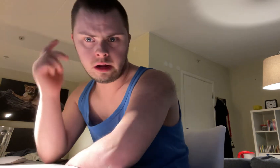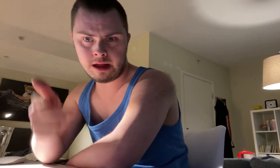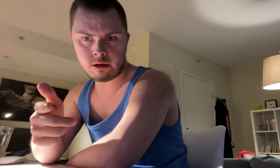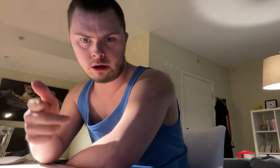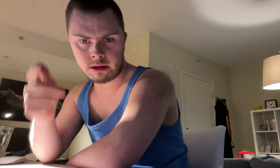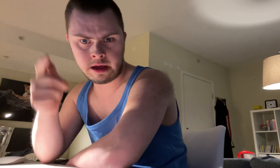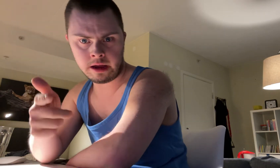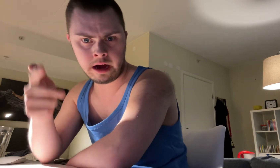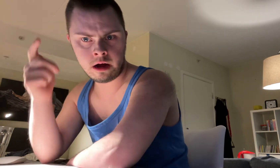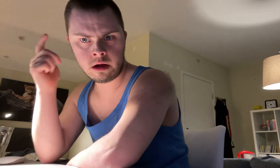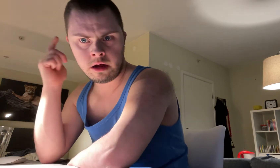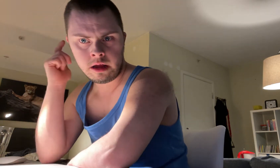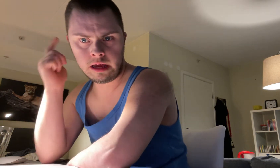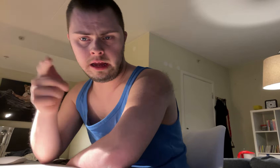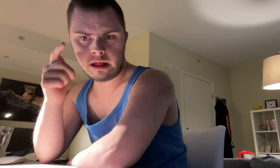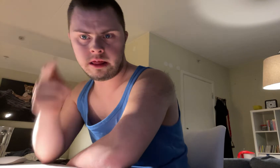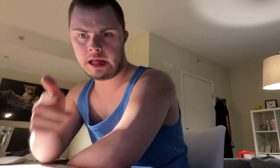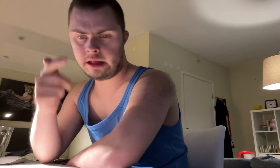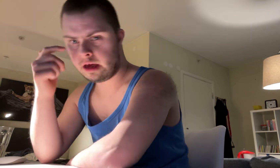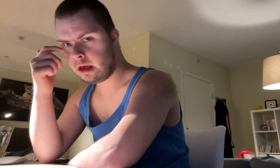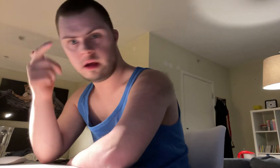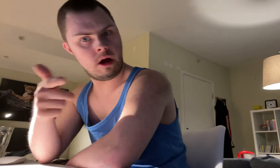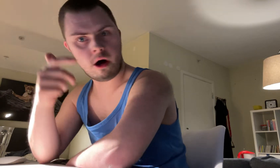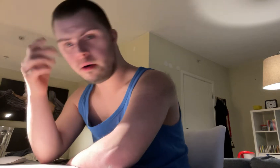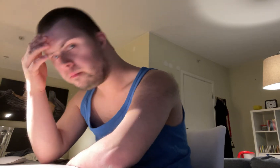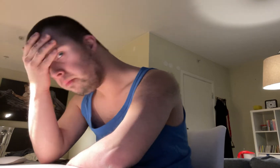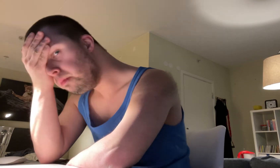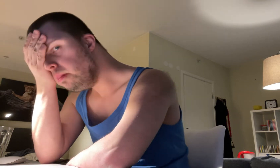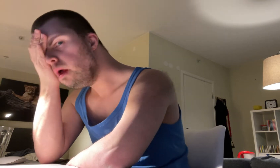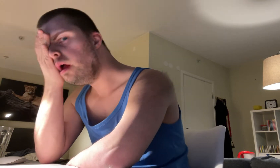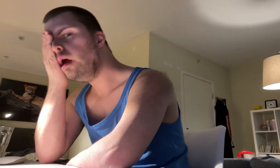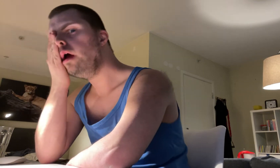ska jag säga in sen. Ja.